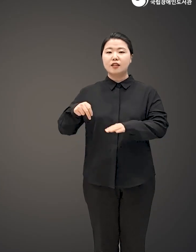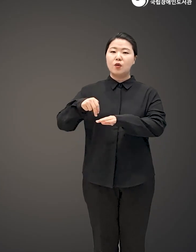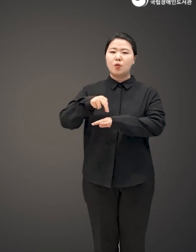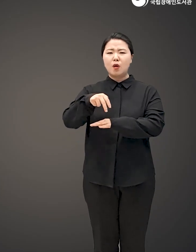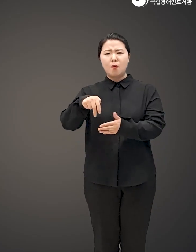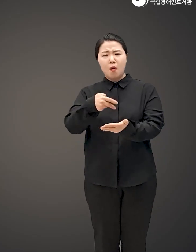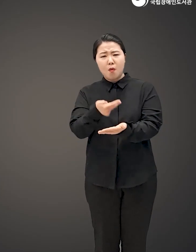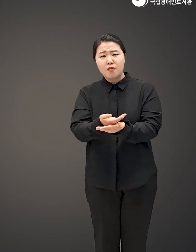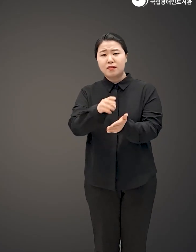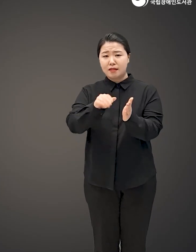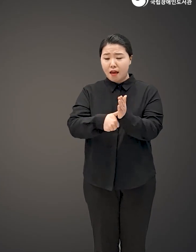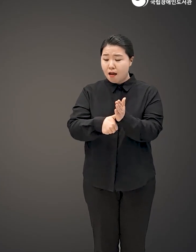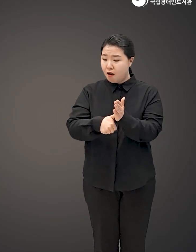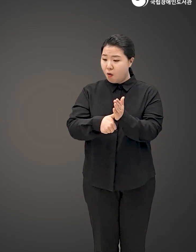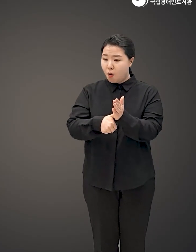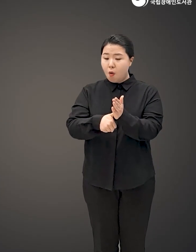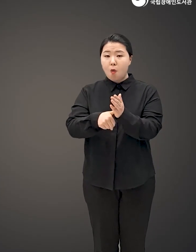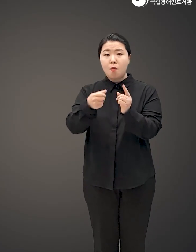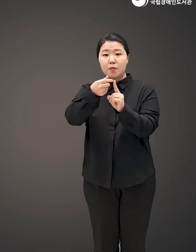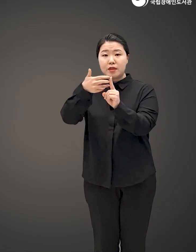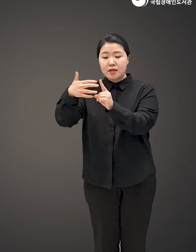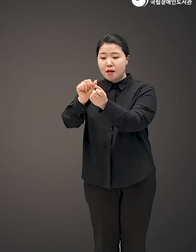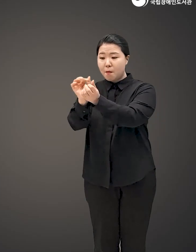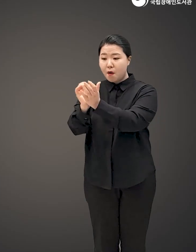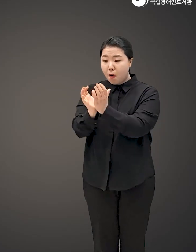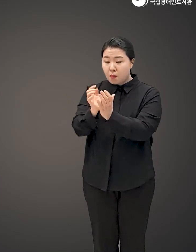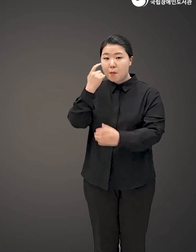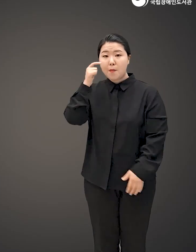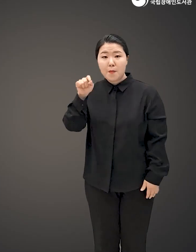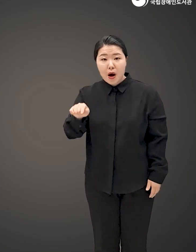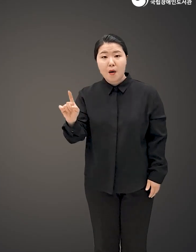길을 걷다가 넘어졌을 때 민들레 덤불 사이로